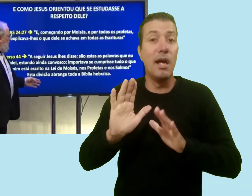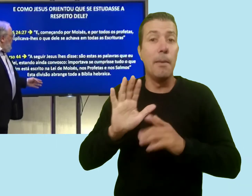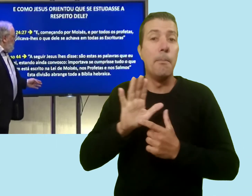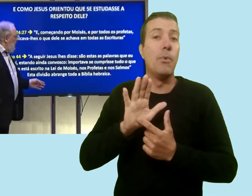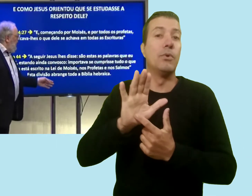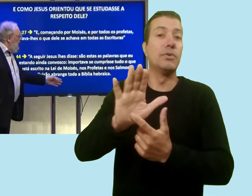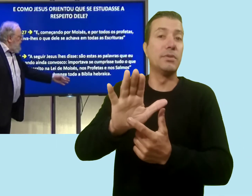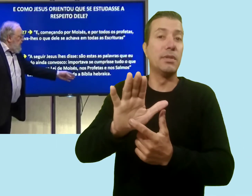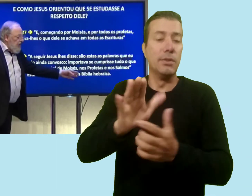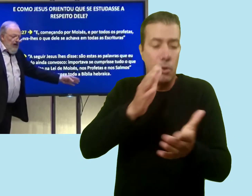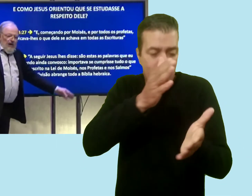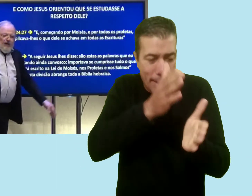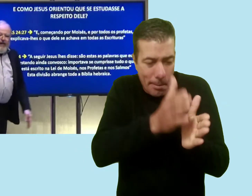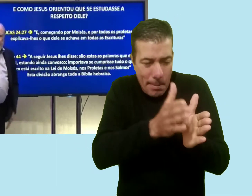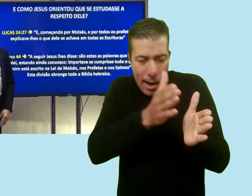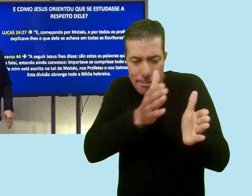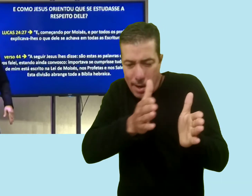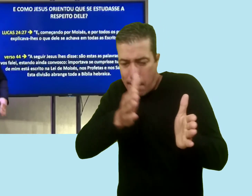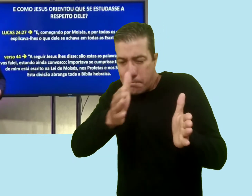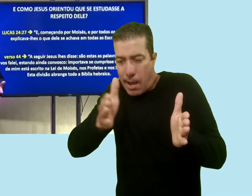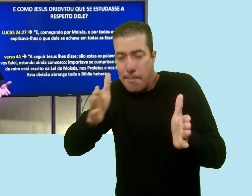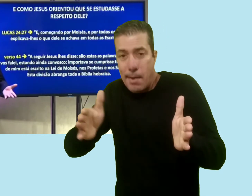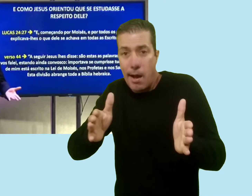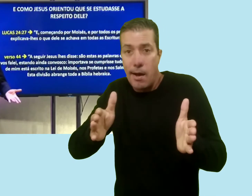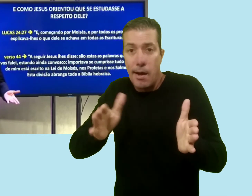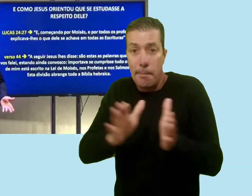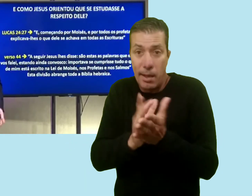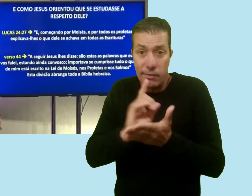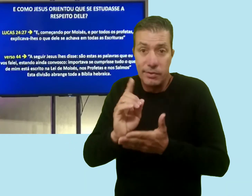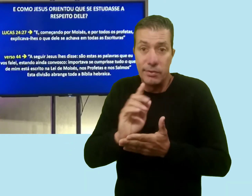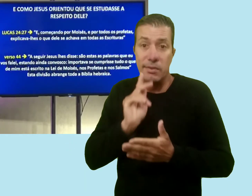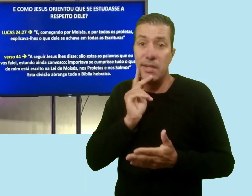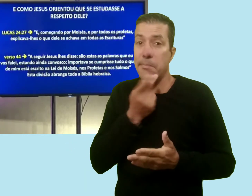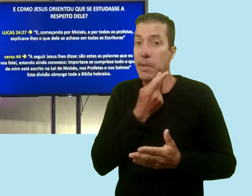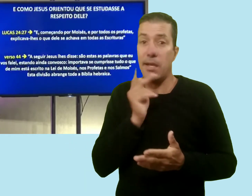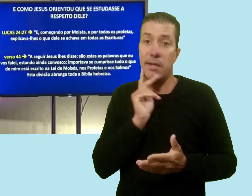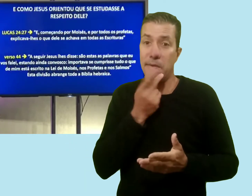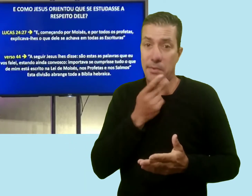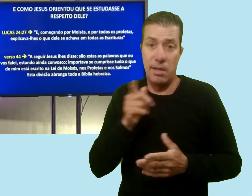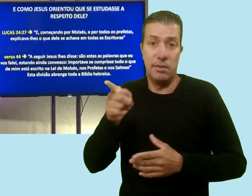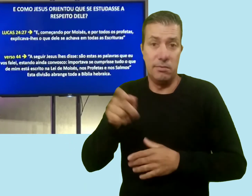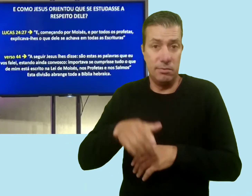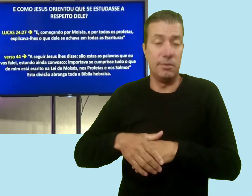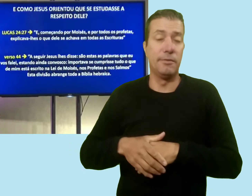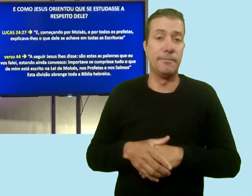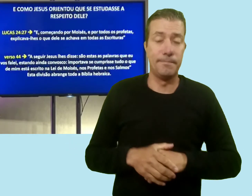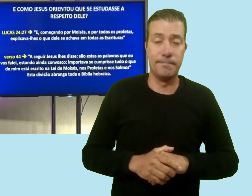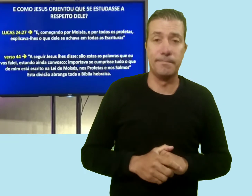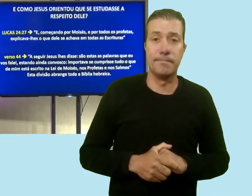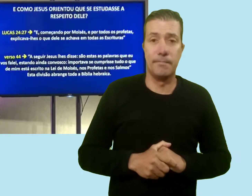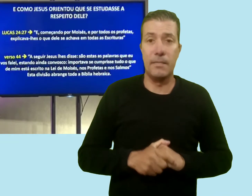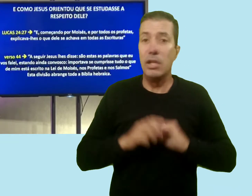abrangendo toda a divisão da Bíblia hebraica. Ele está em toda a Bíblia, tá?